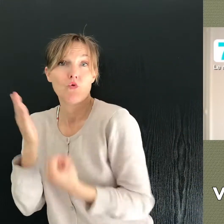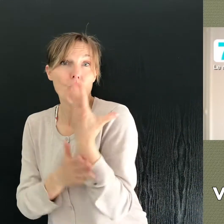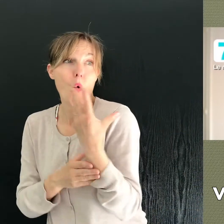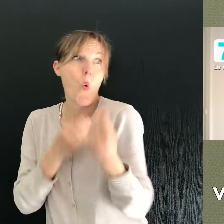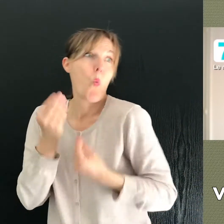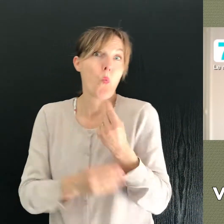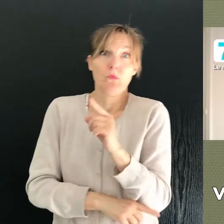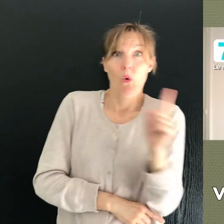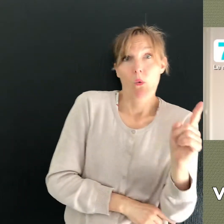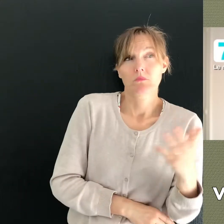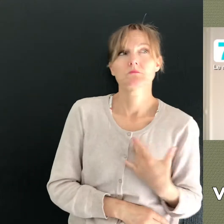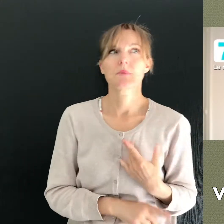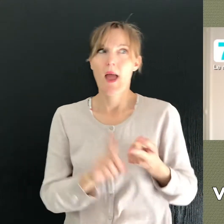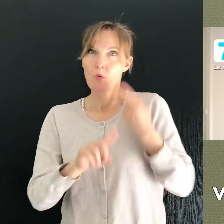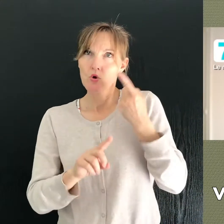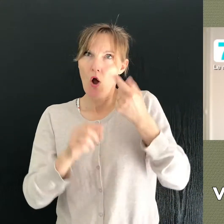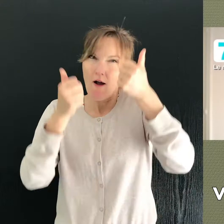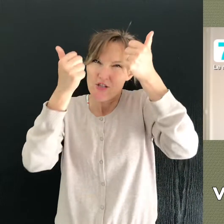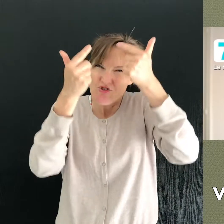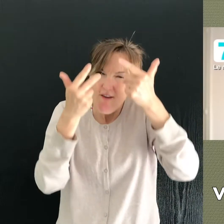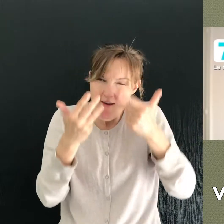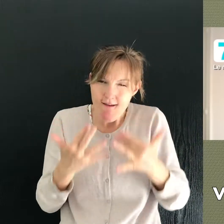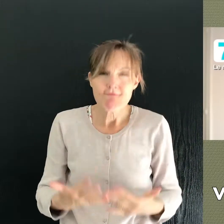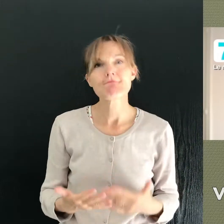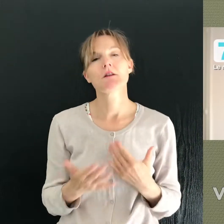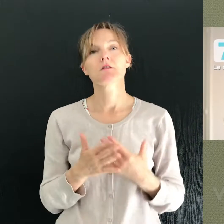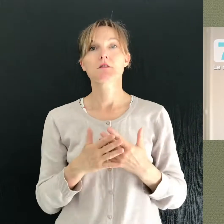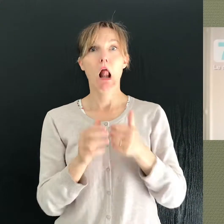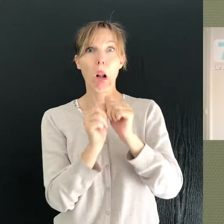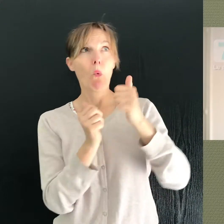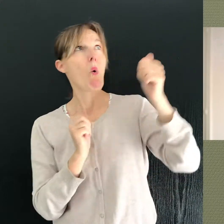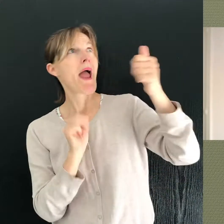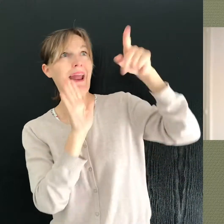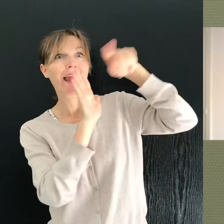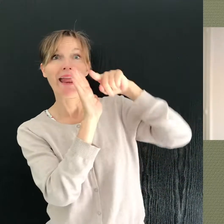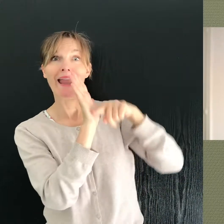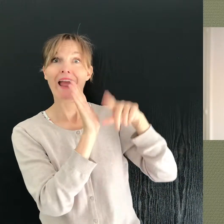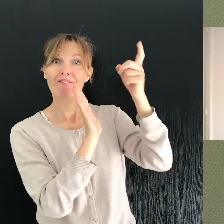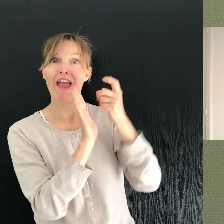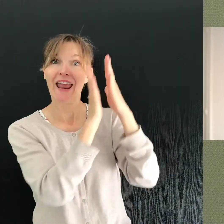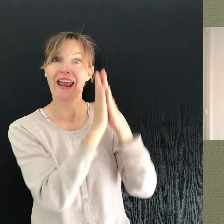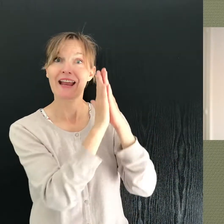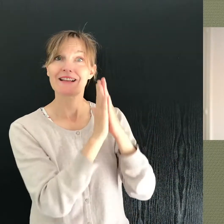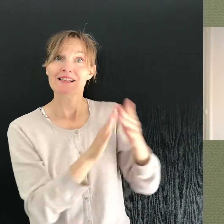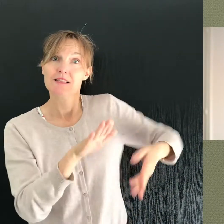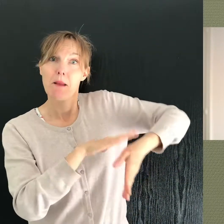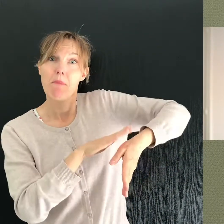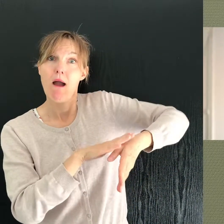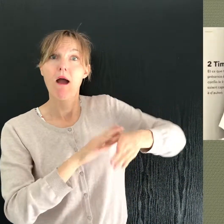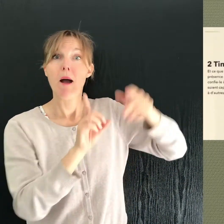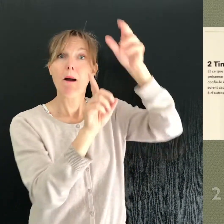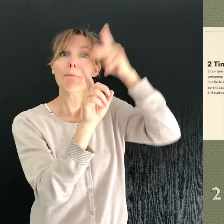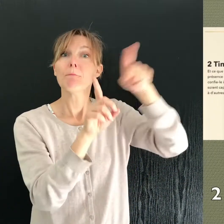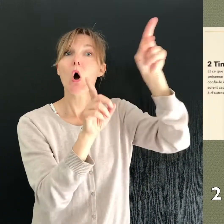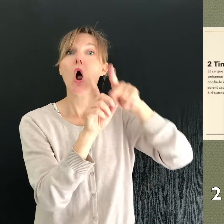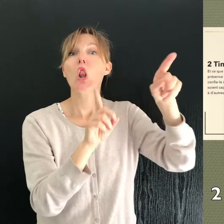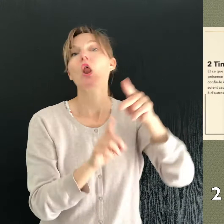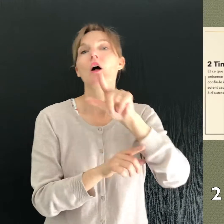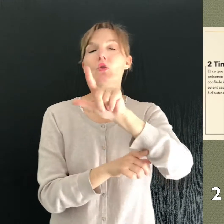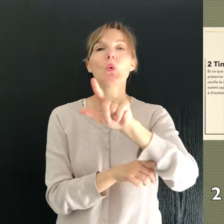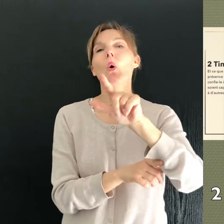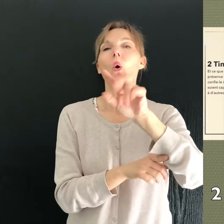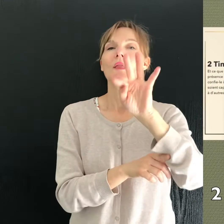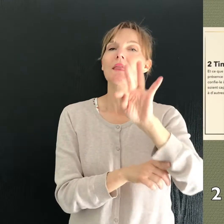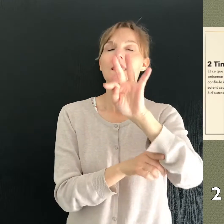nouveau ou pas. Ce qui compte, c'est le nombre. On est loin des critères de l'Église primitive dont Paul parle dans 2